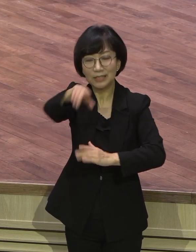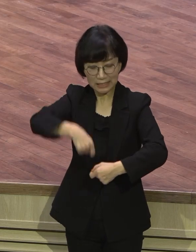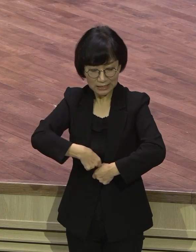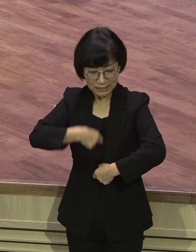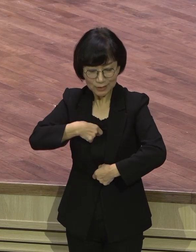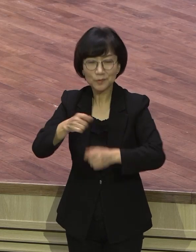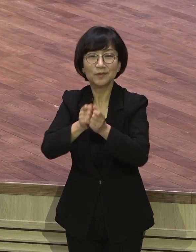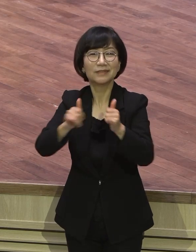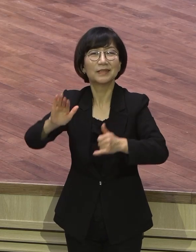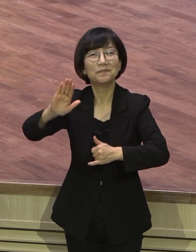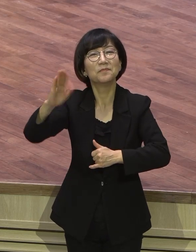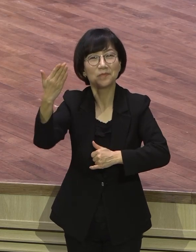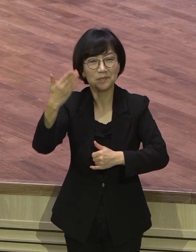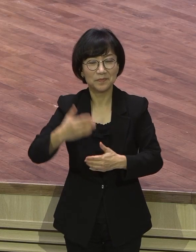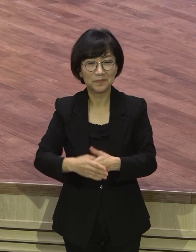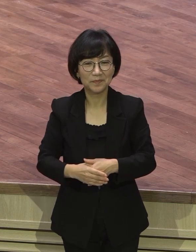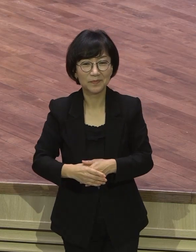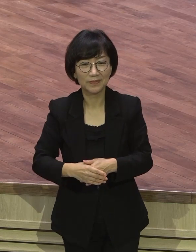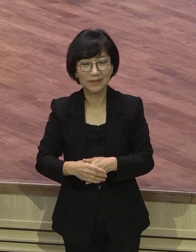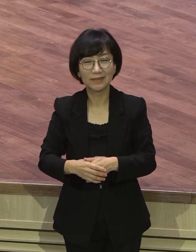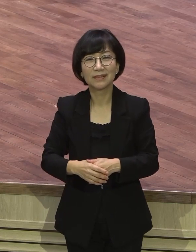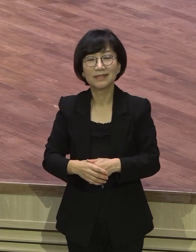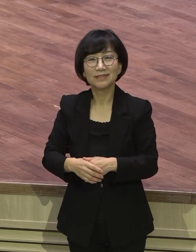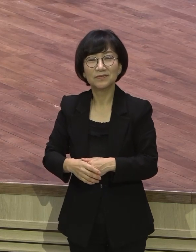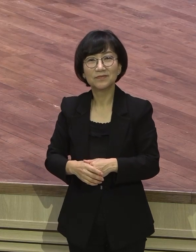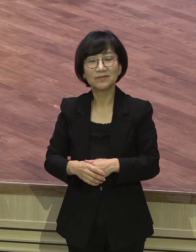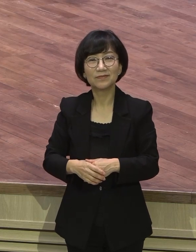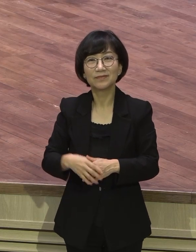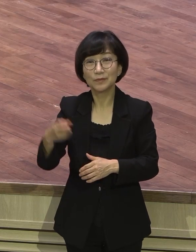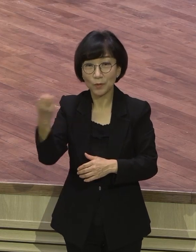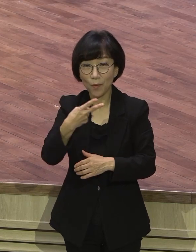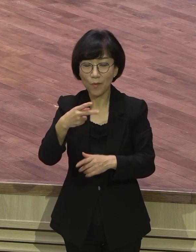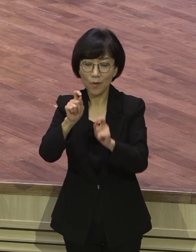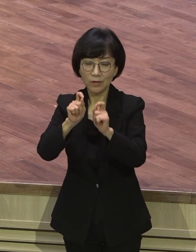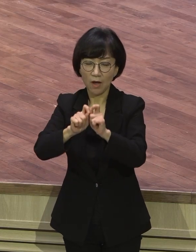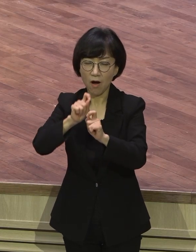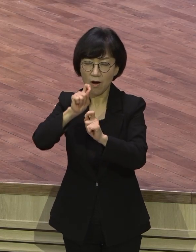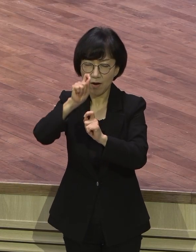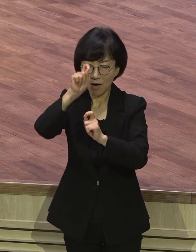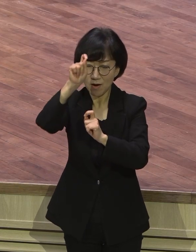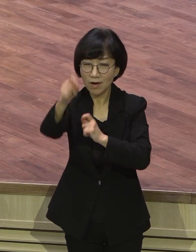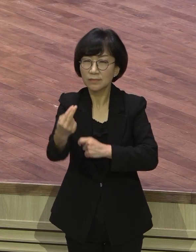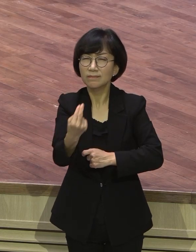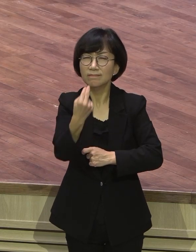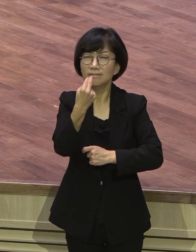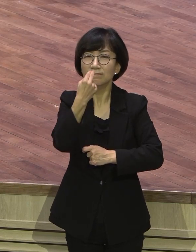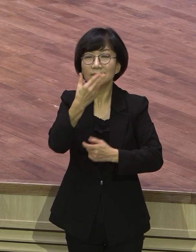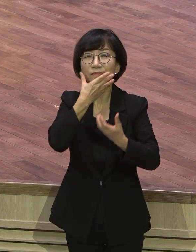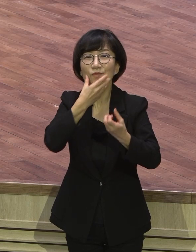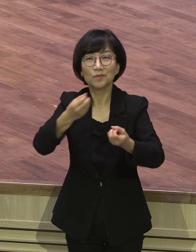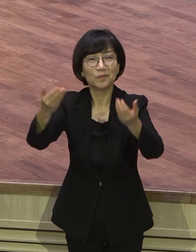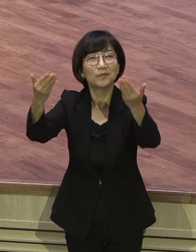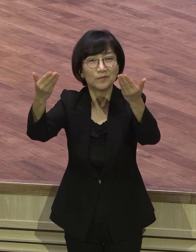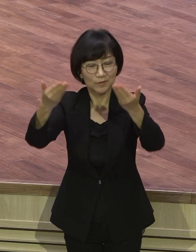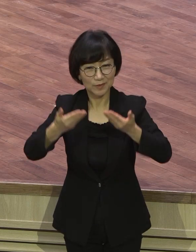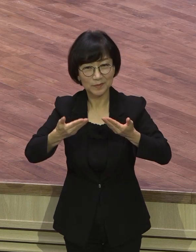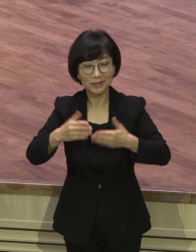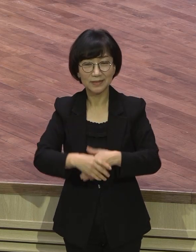율법을 완성시키는 것이다. 그리고 영생의 축복 속으로 들어가게 된다. 구원은